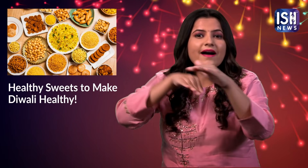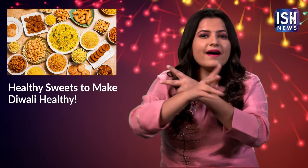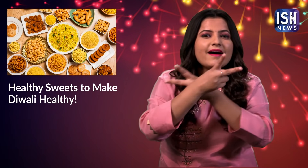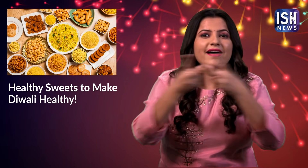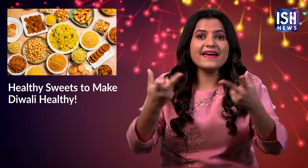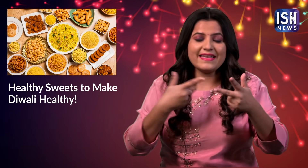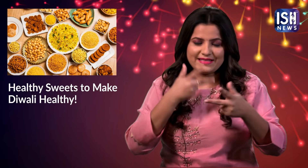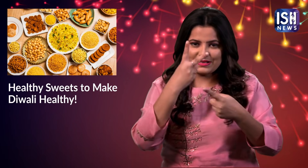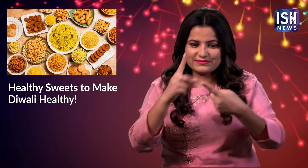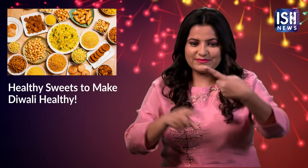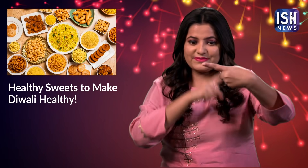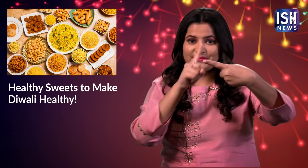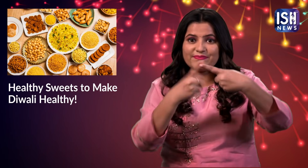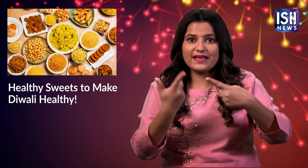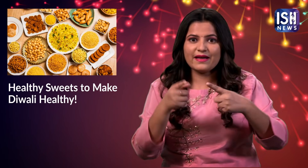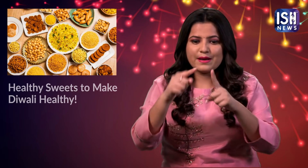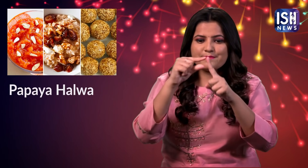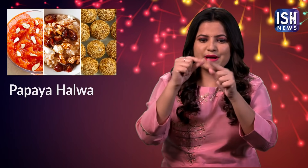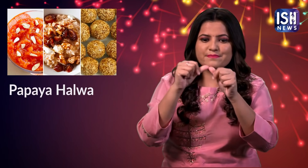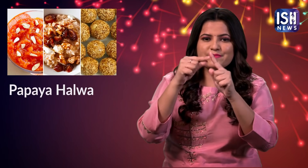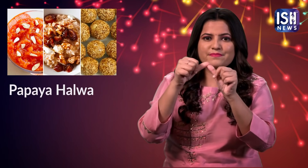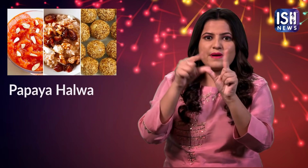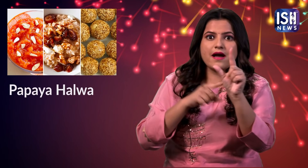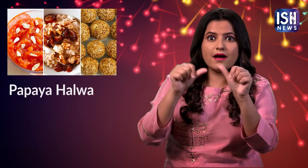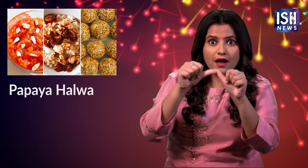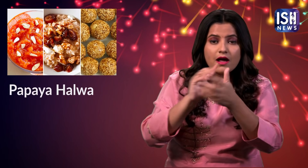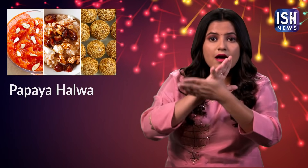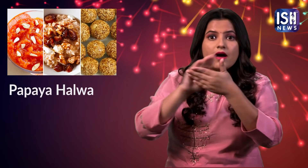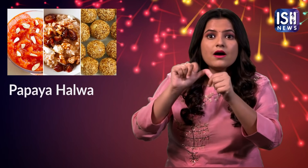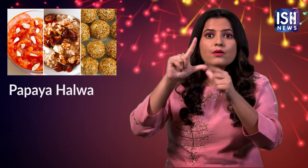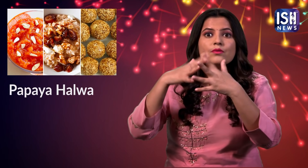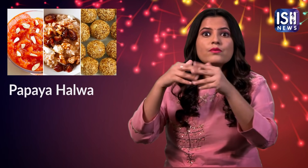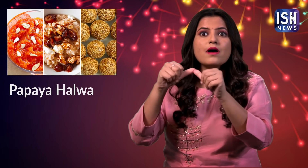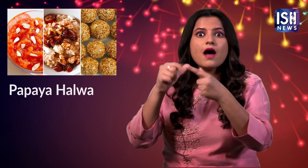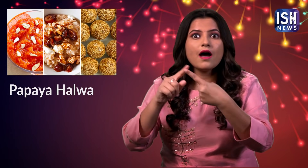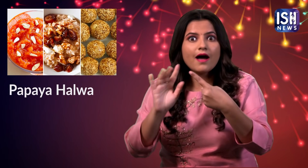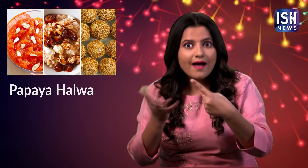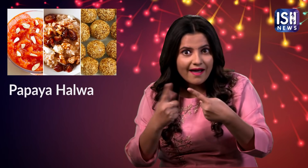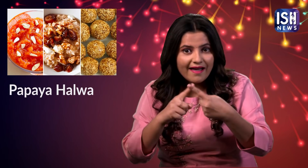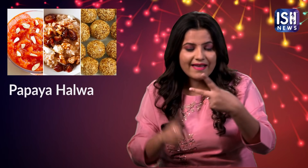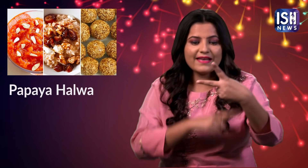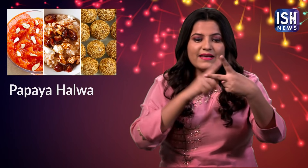पपीते का हलवा, ओद्ध खजूर, तिल के लड़ू, आदी स्वस्त मिठाईयां बनाई जा सकती है